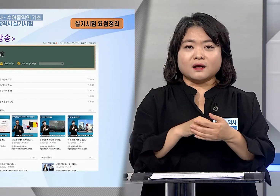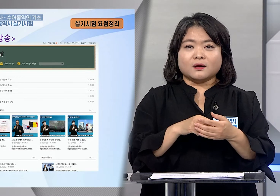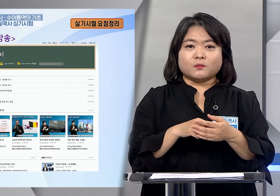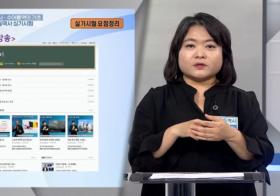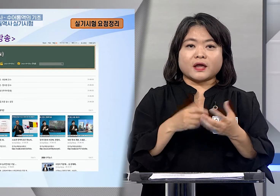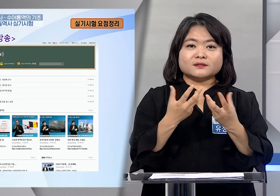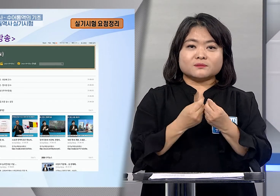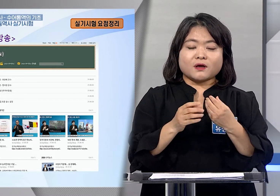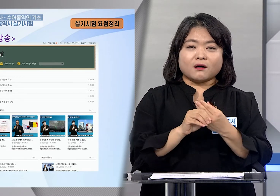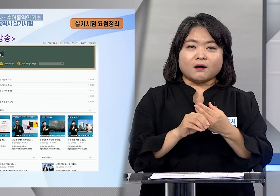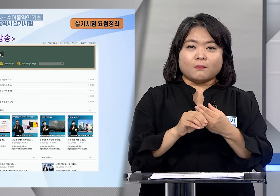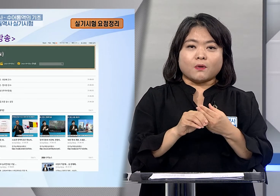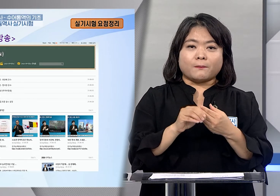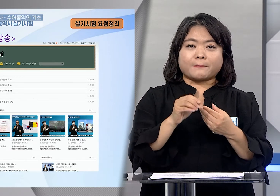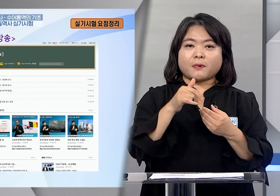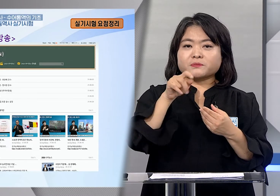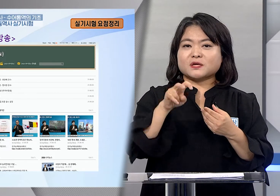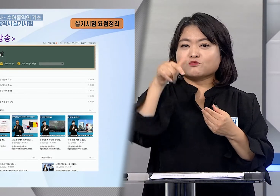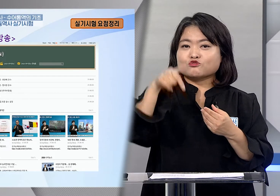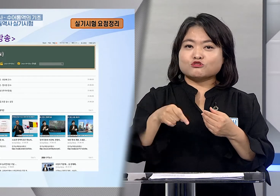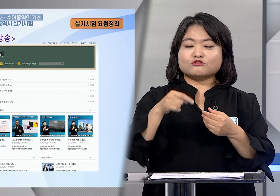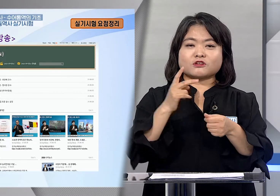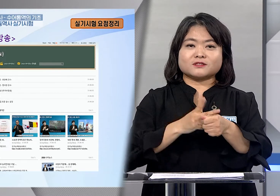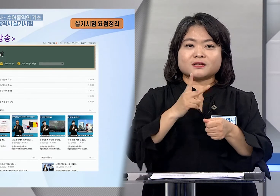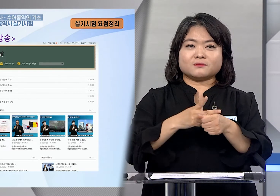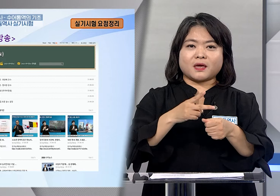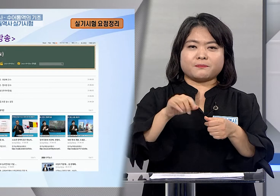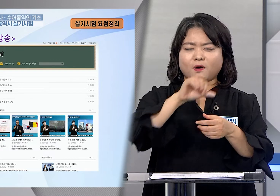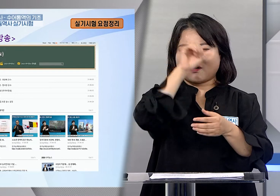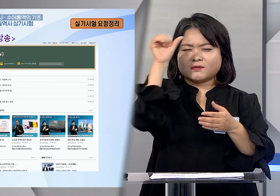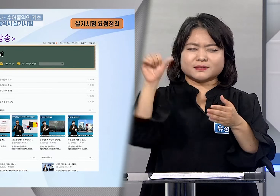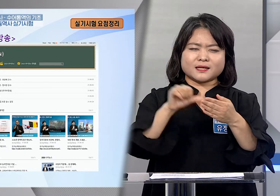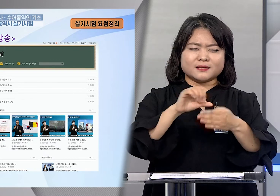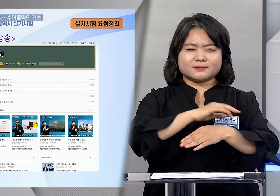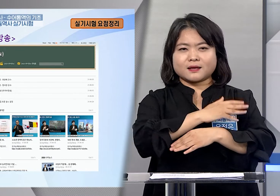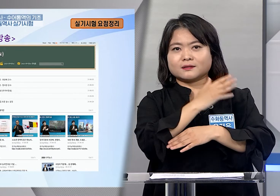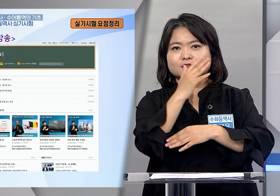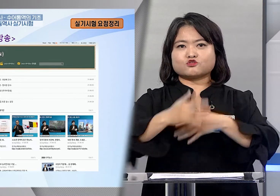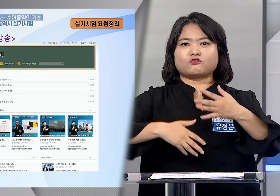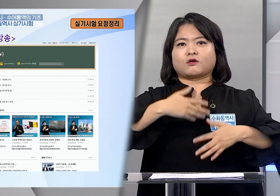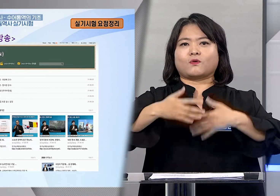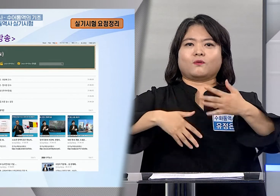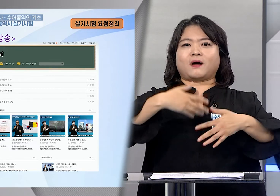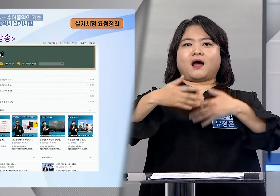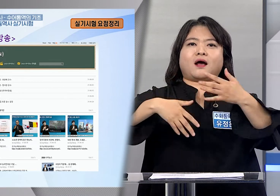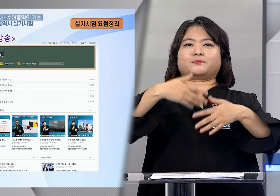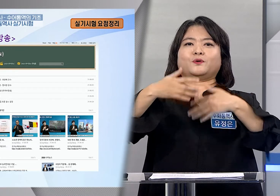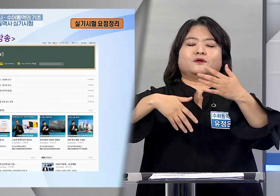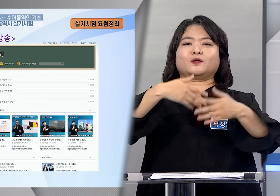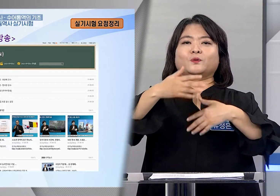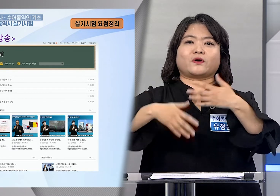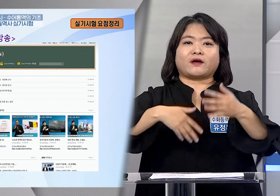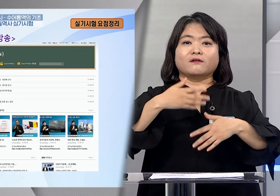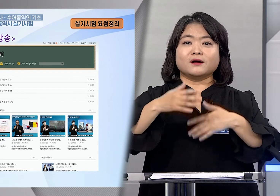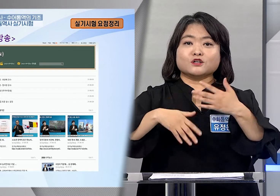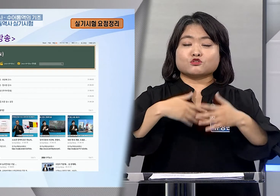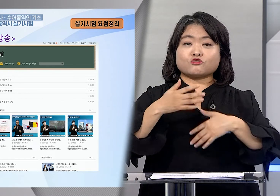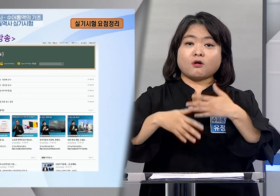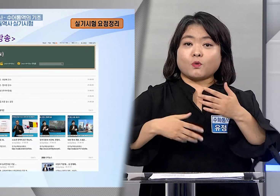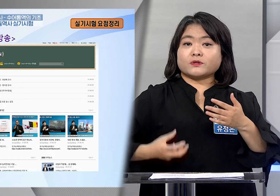뭐 예를 들면 뭐 백범 김구 선생님의 평생 일대기를 수어로 막 표현을 해놓은 거예요. 수어